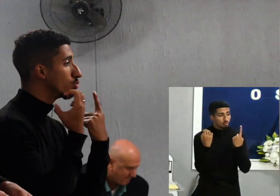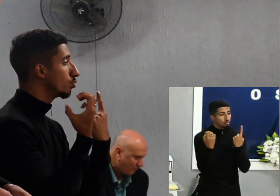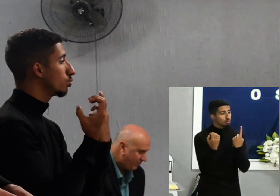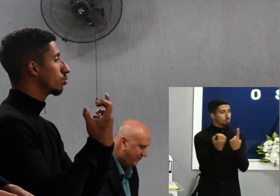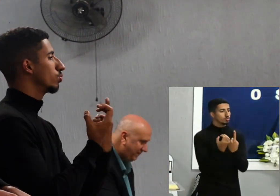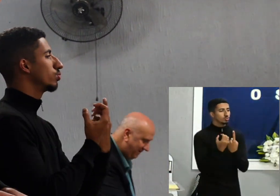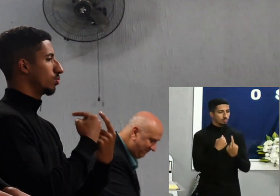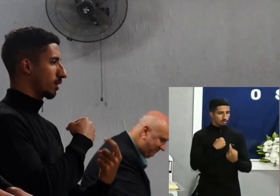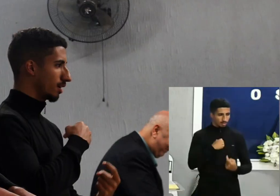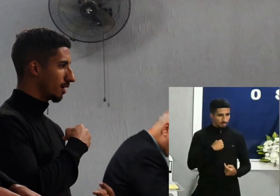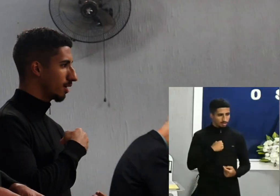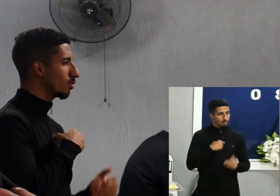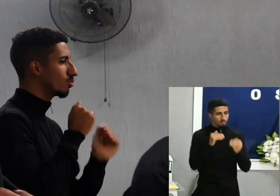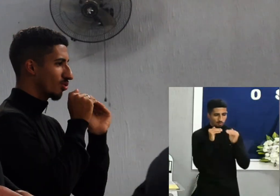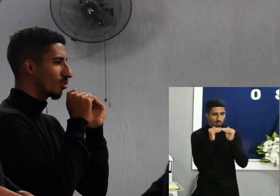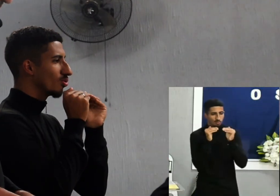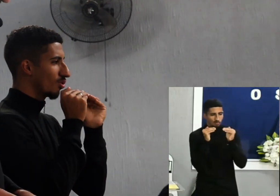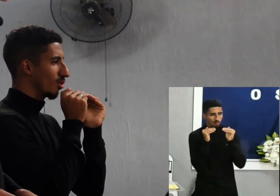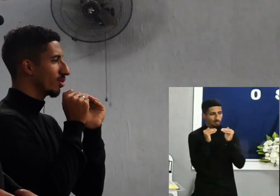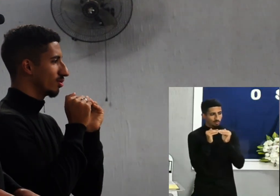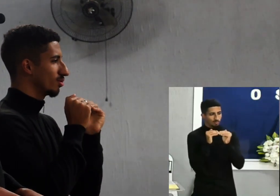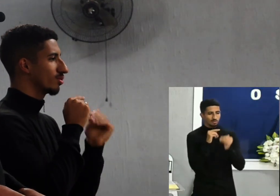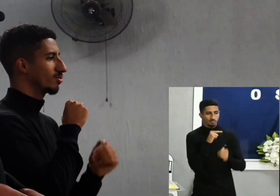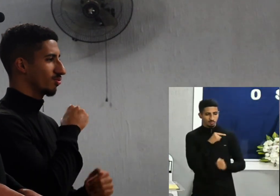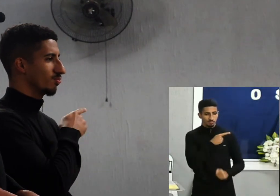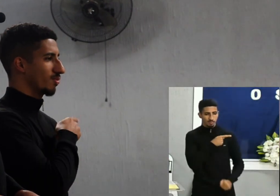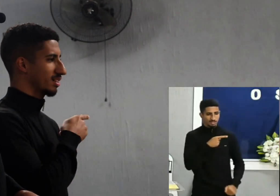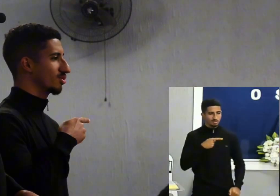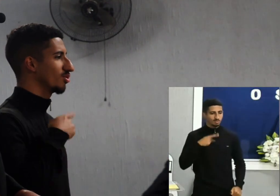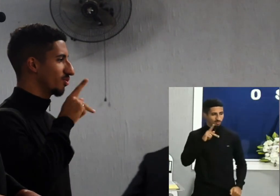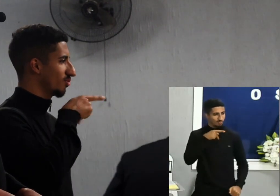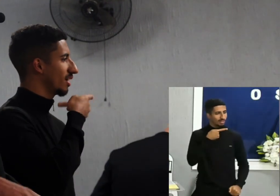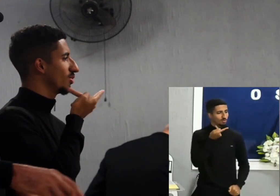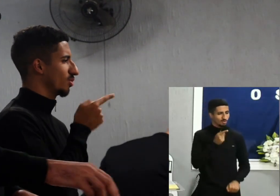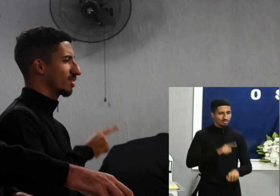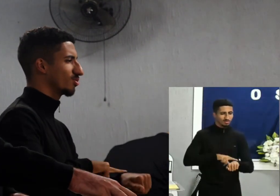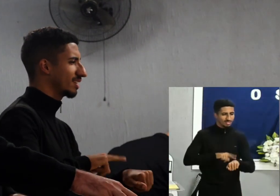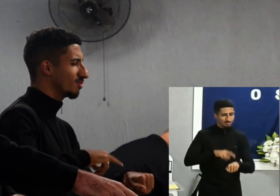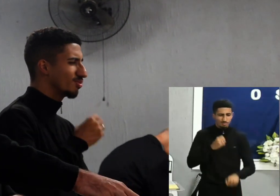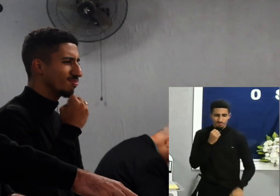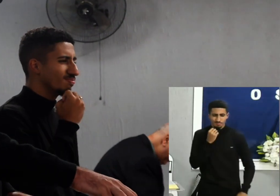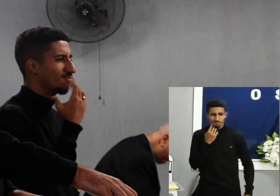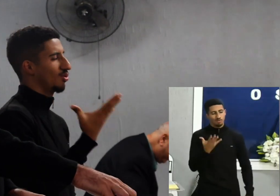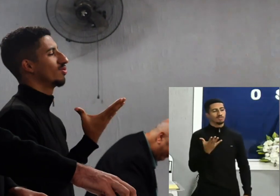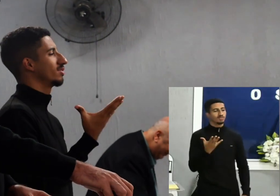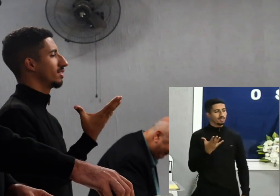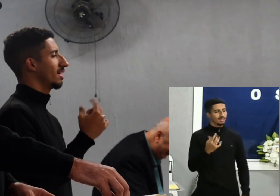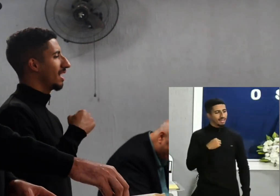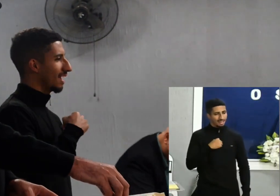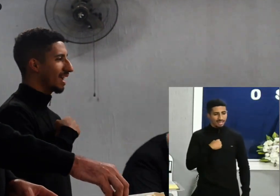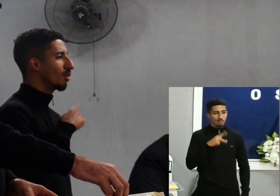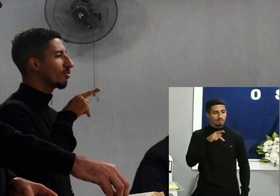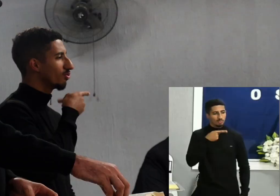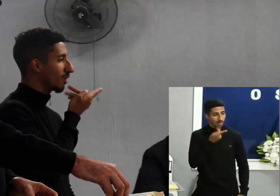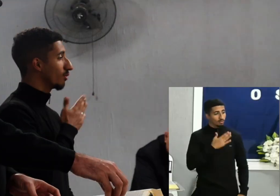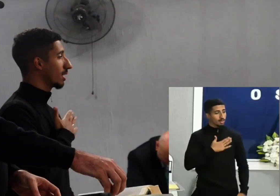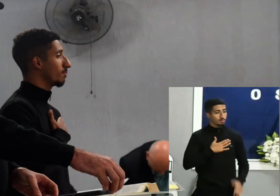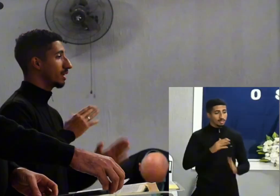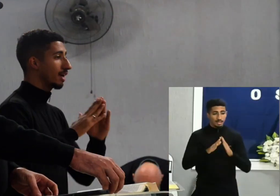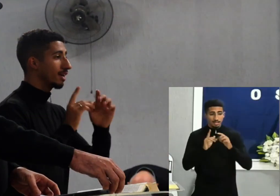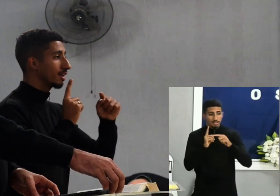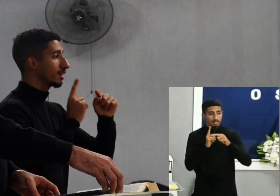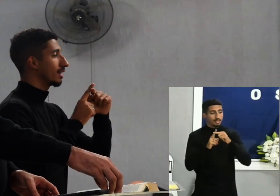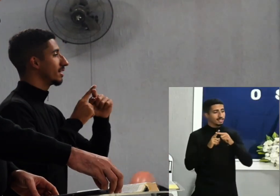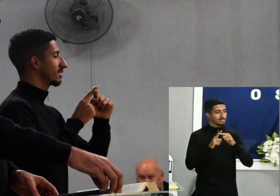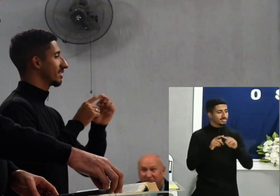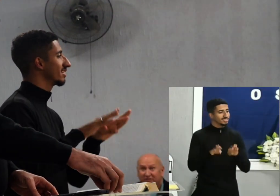concordo, pastor Willis, plenamente com essa colocação, né? Nós temos dito isso na igreja também, cremos nisso, né? Que o